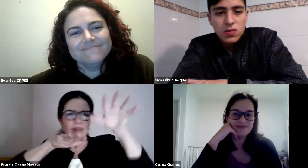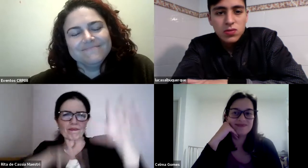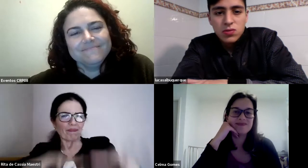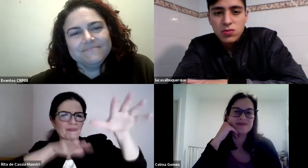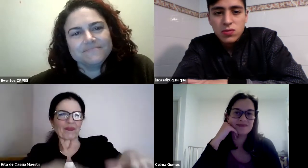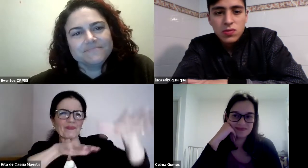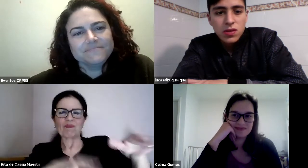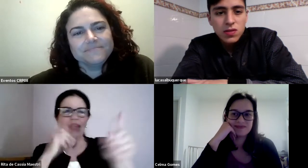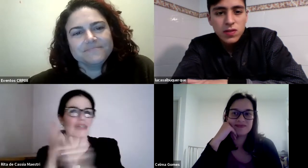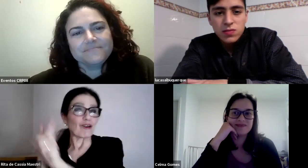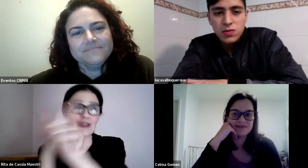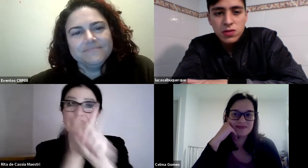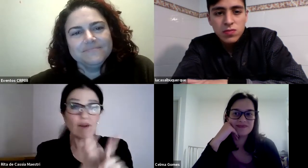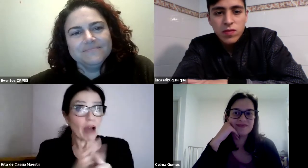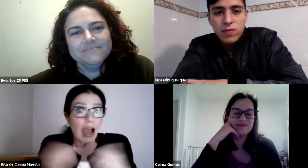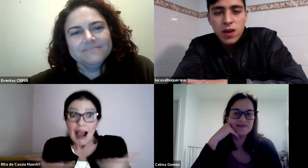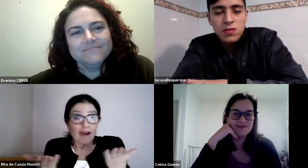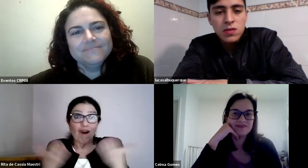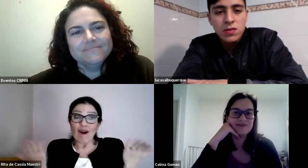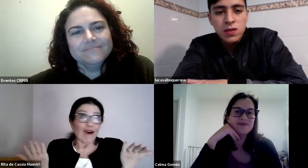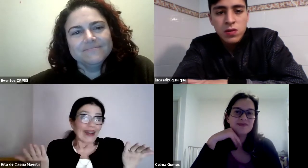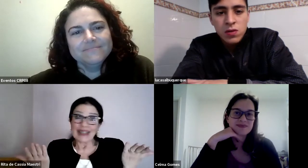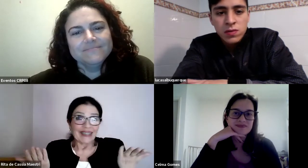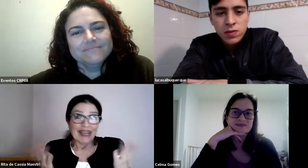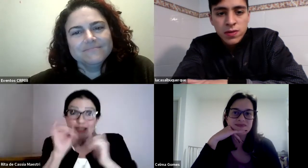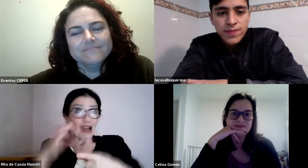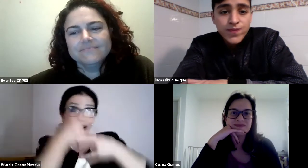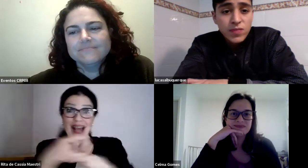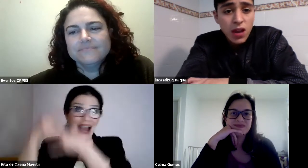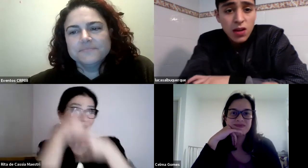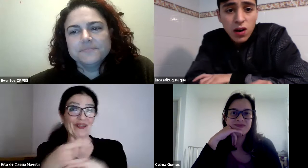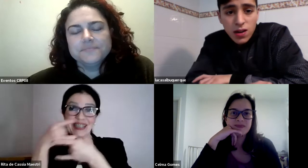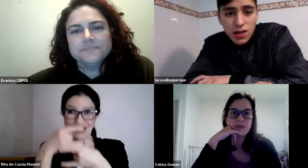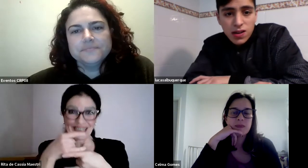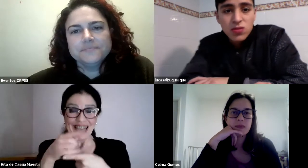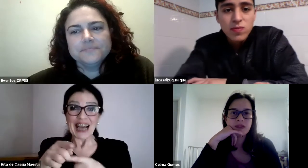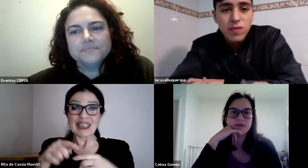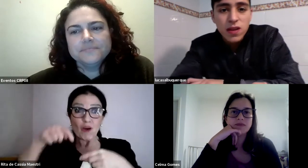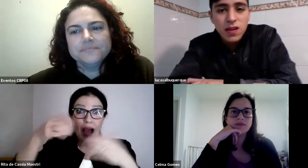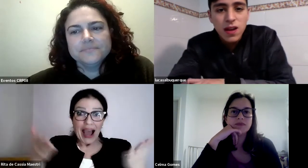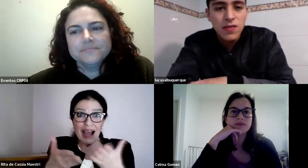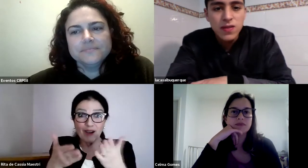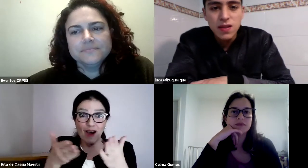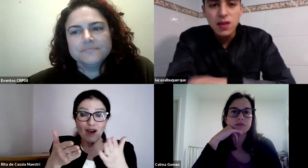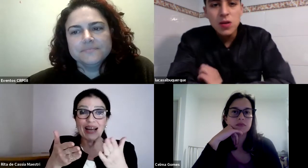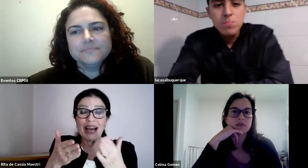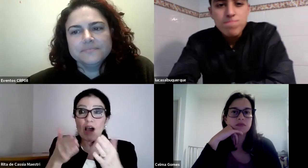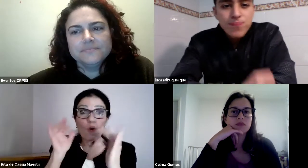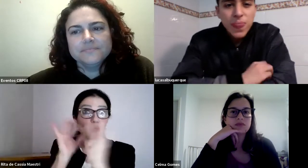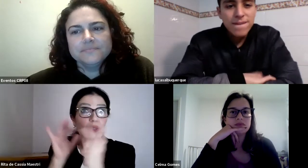encontros surdos, e nós fazíamos o nosso movimento, nossos encontros. Agora, é tudo por meio de lives,